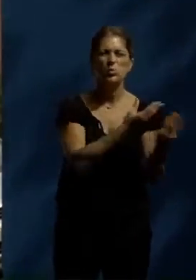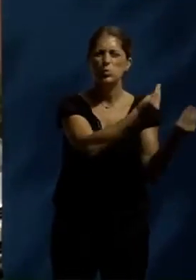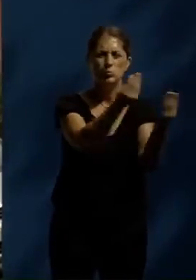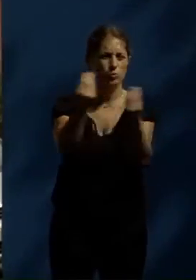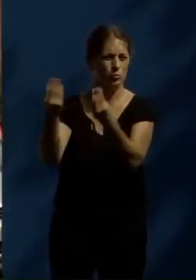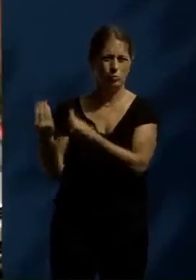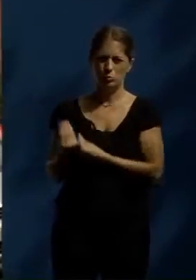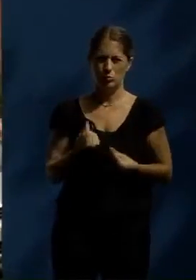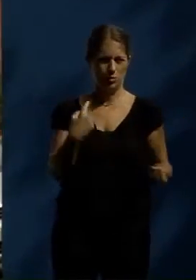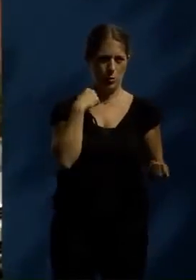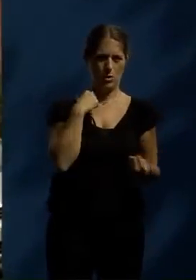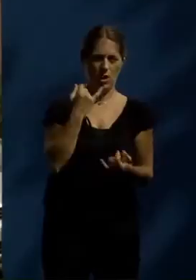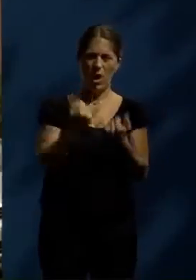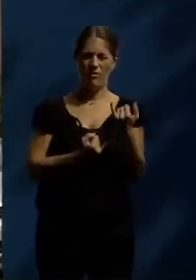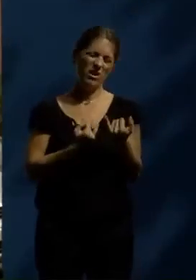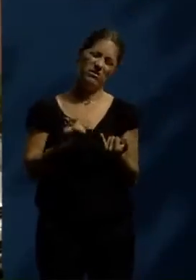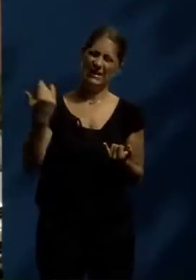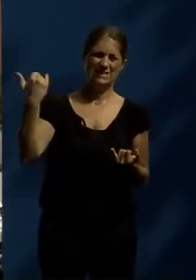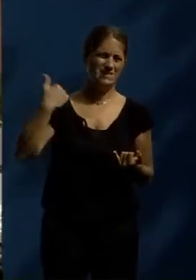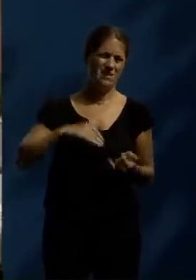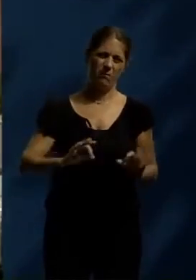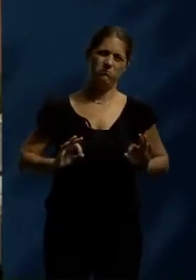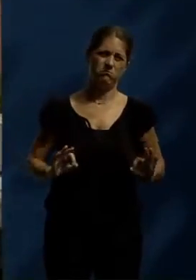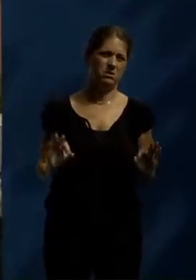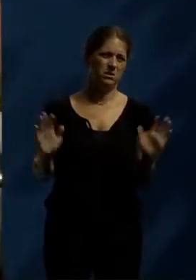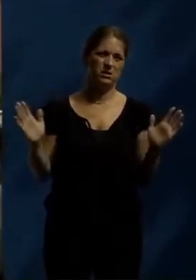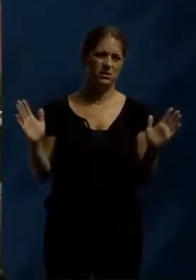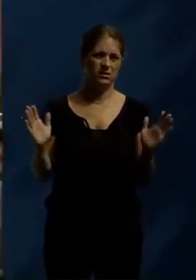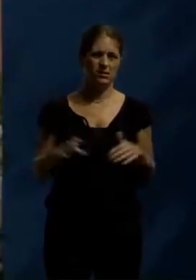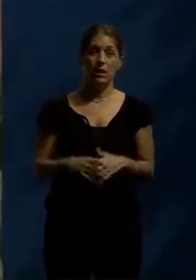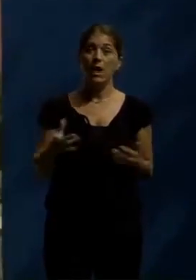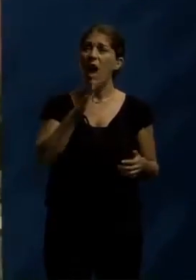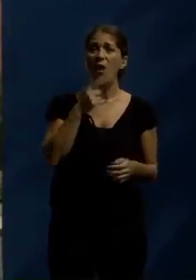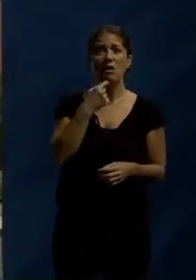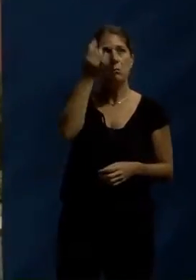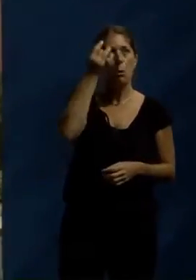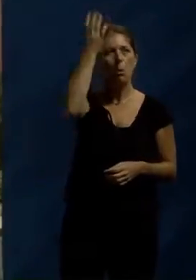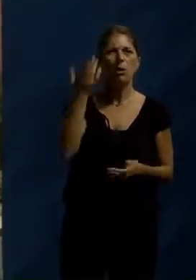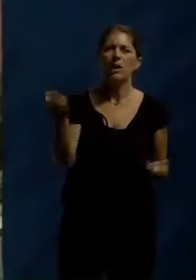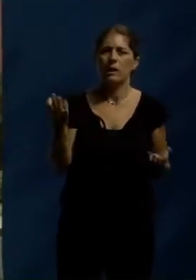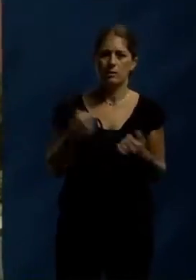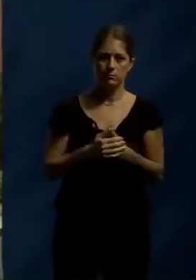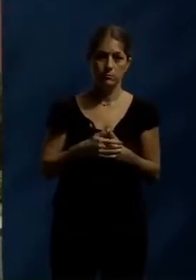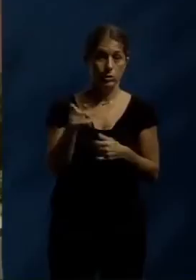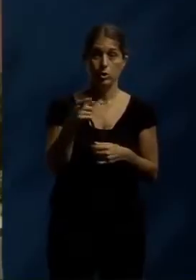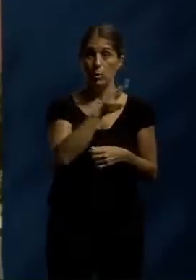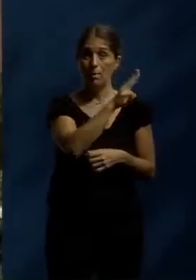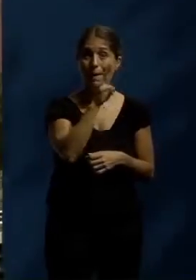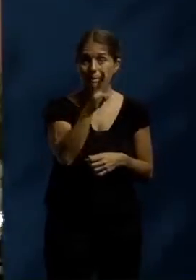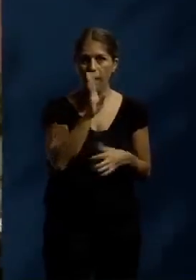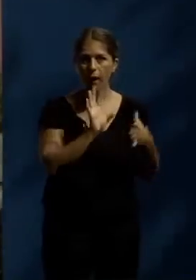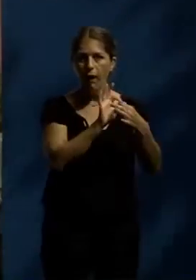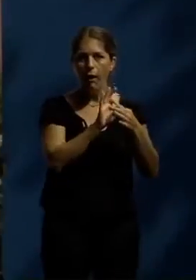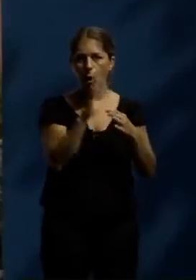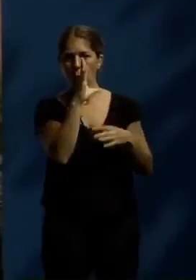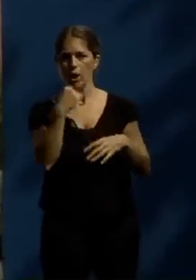moitas. Son moitas e xa está ben. Xa está ben. E agora o único que se lles ocurre é ocultar que son do Partido Popular. Pois nós